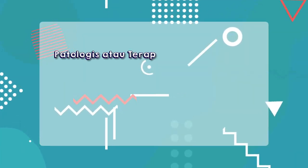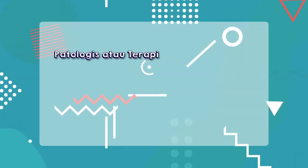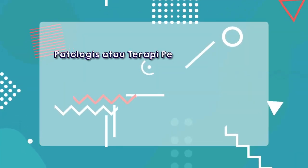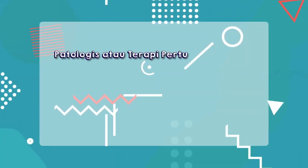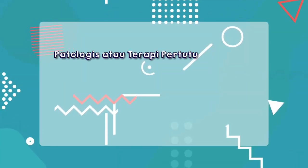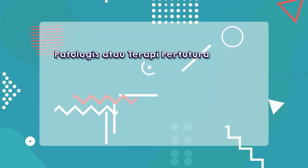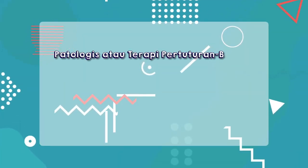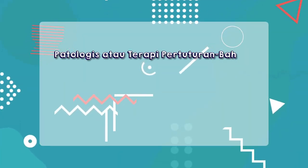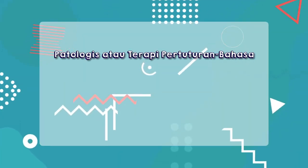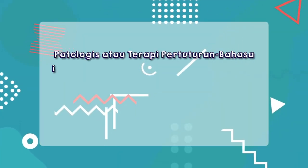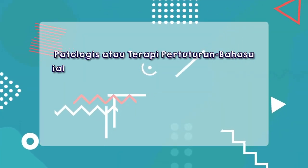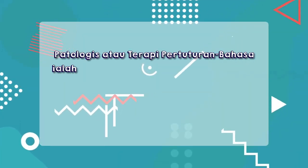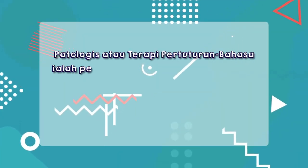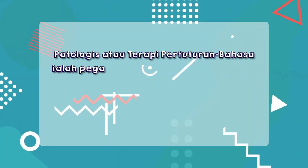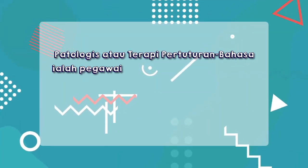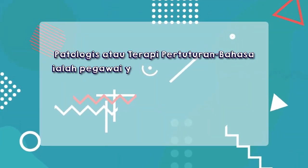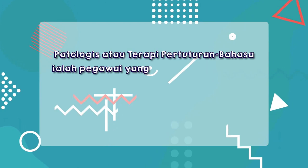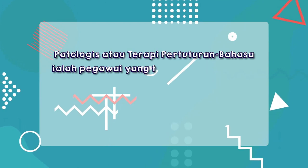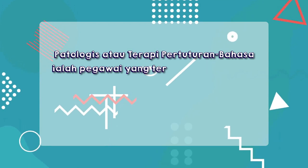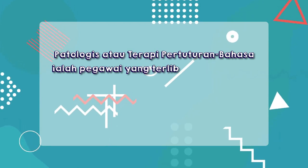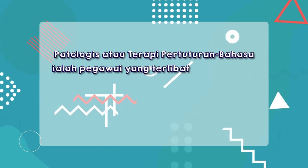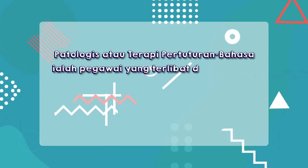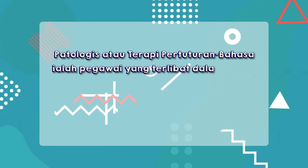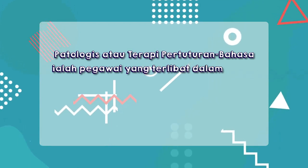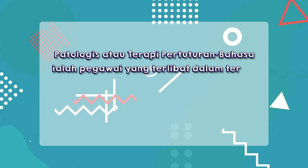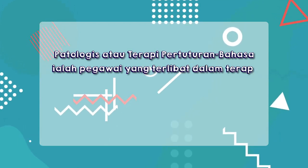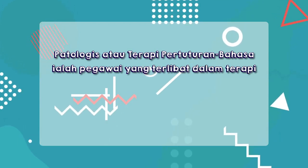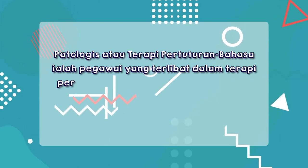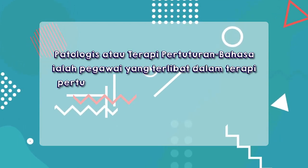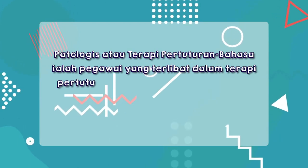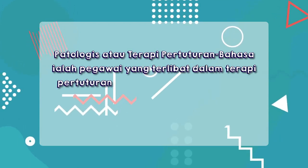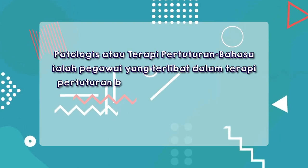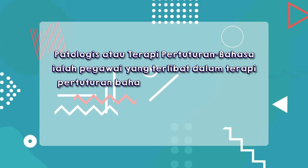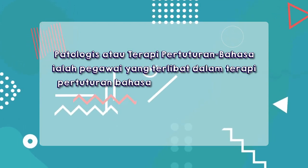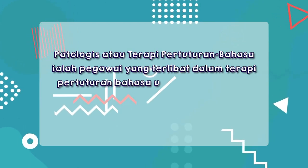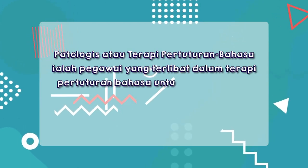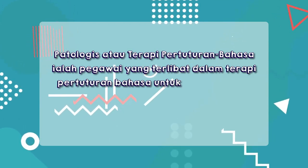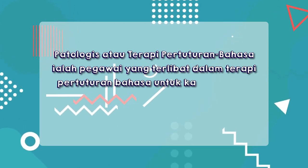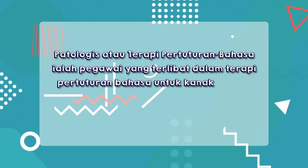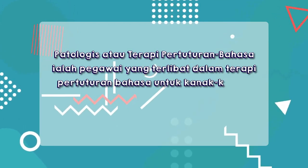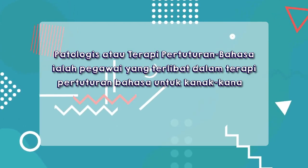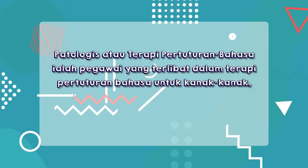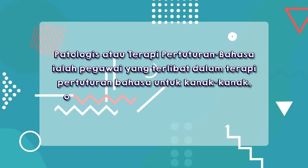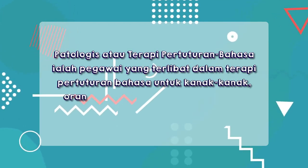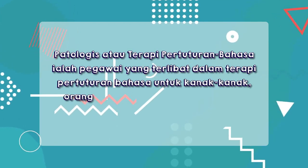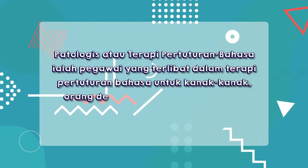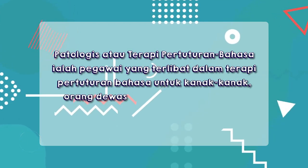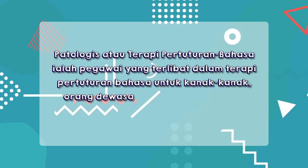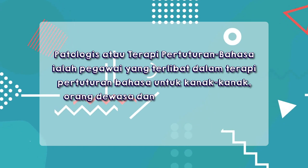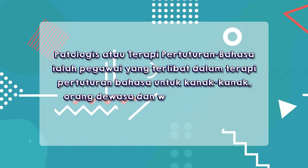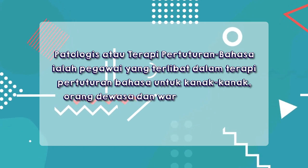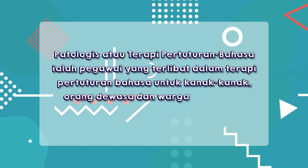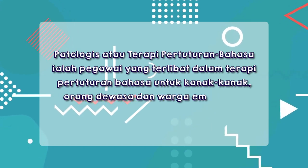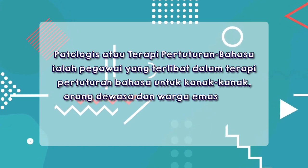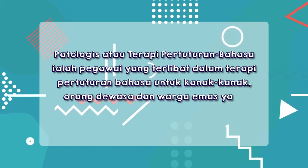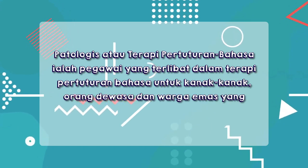Pathologis atau terapi pertuturan bahasa ialah pegawai yang terlibat dalam terapi pertuturan bahasa untuk kanak-kanak,